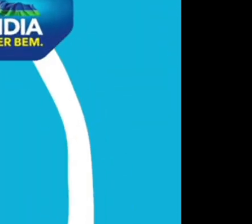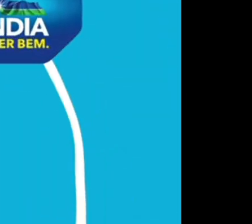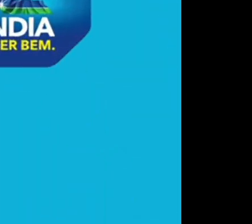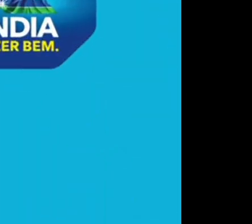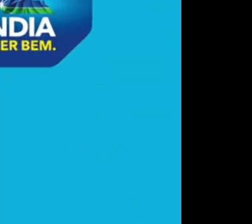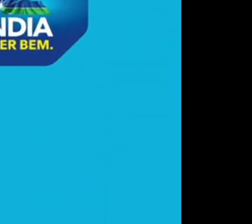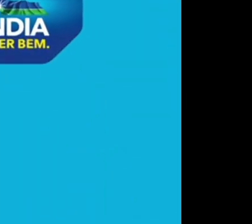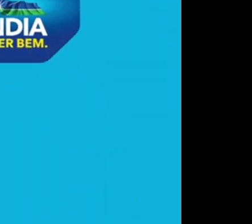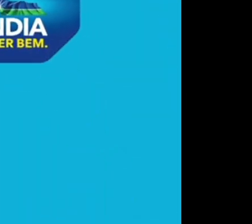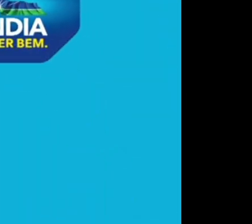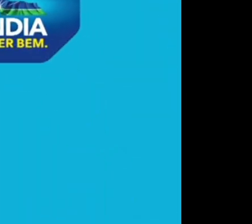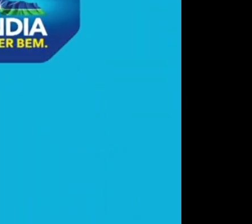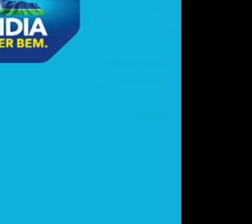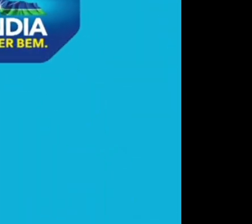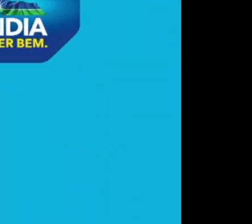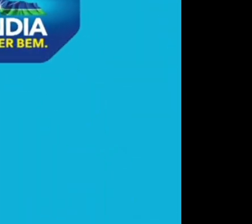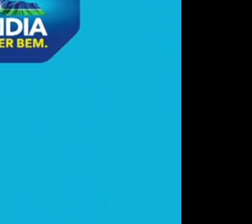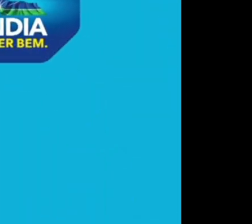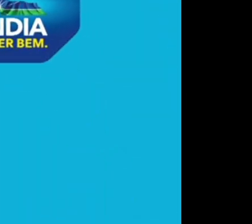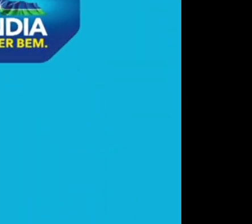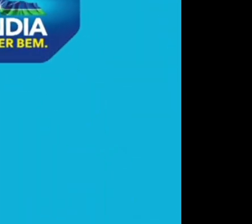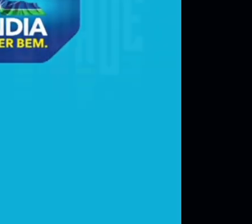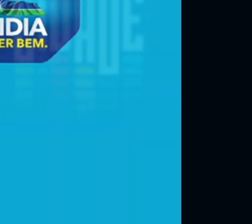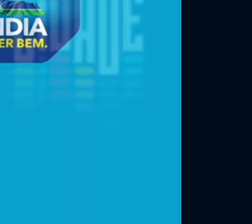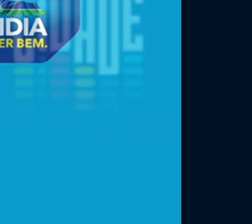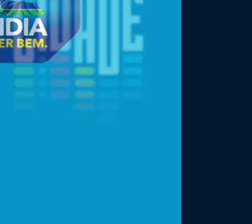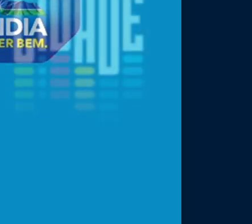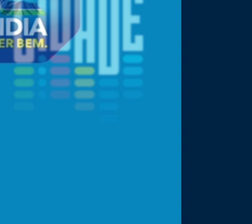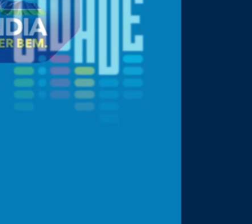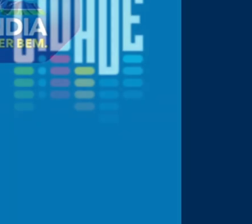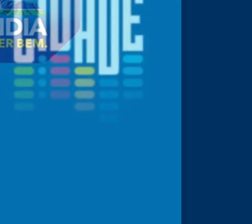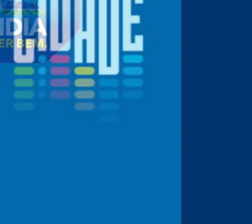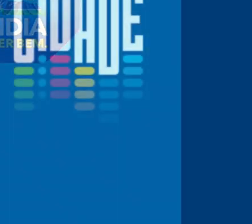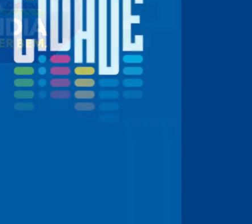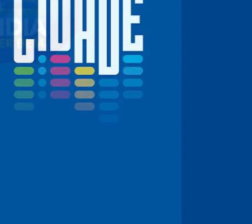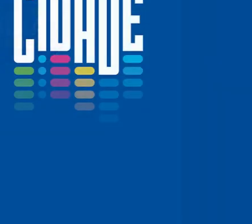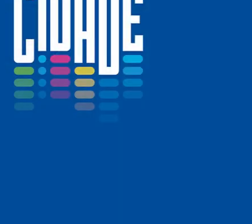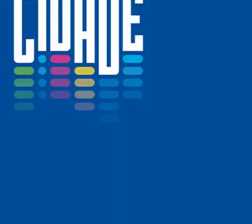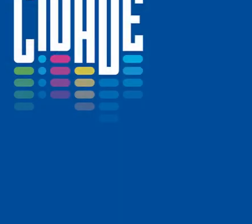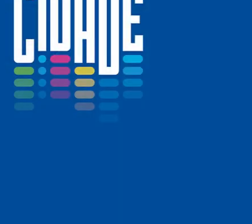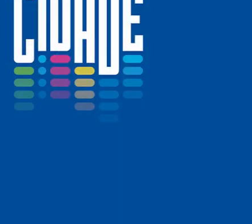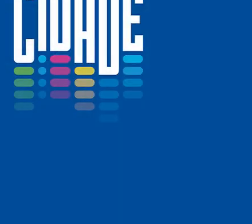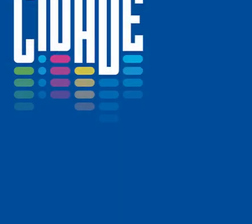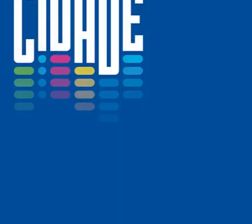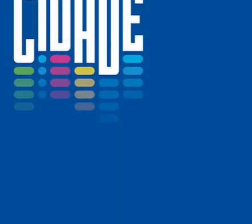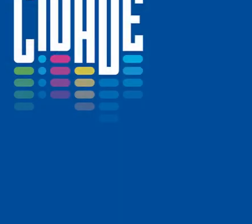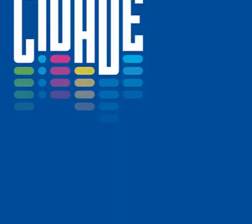Continue conosco no portal da Prefeitura e nas redes sociais.